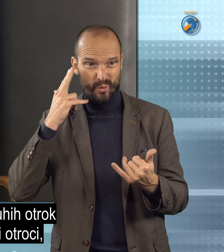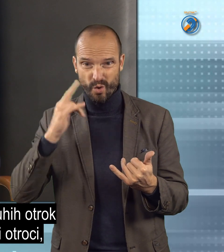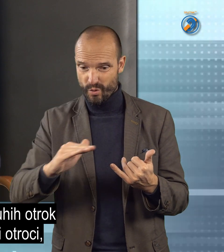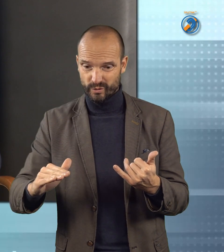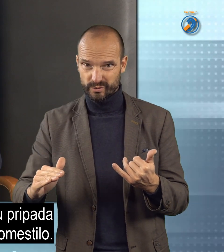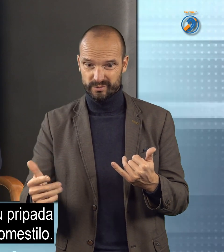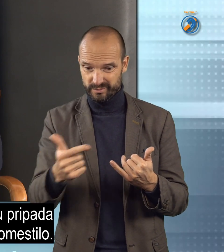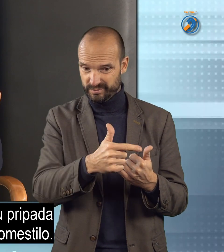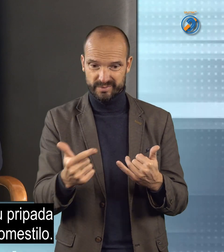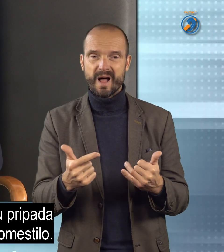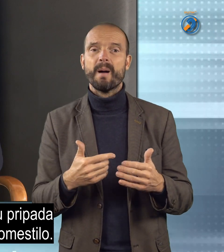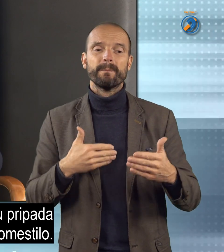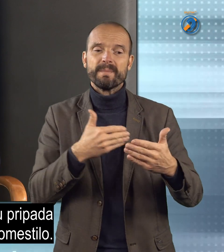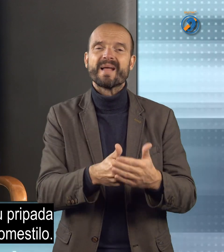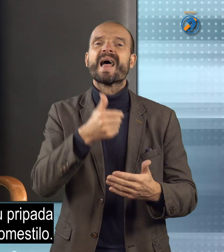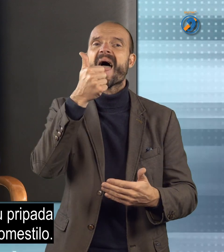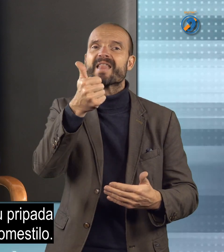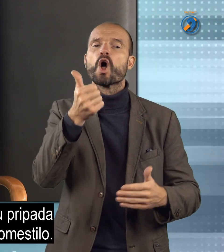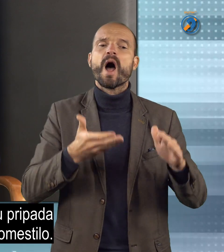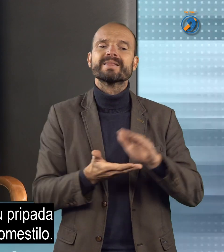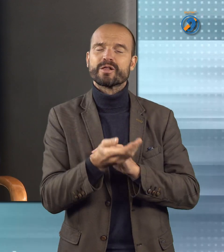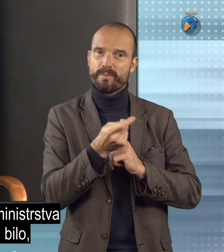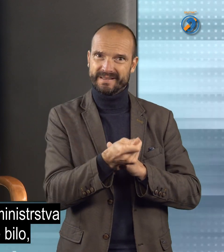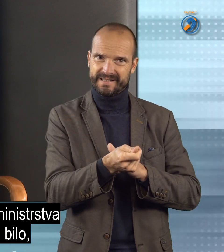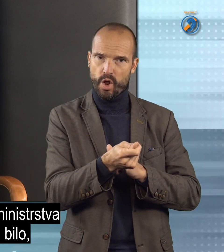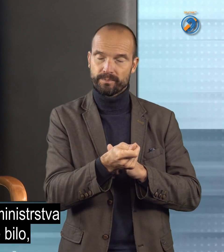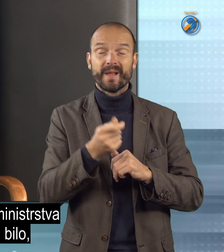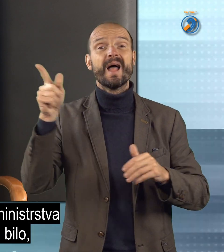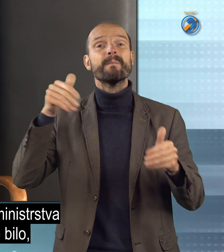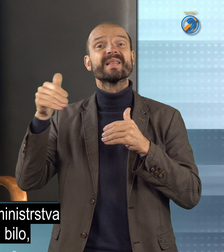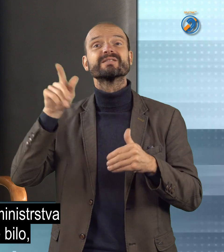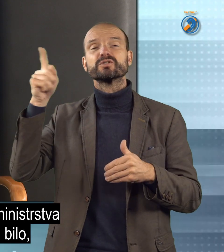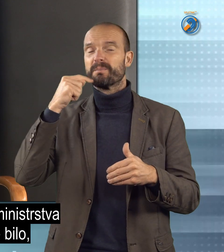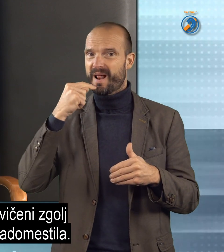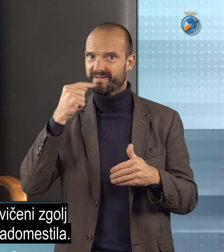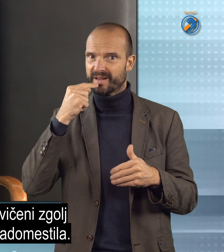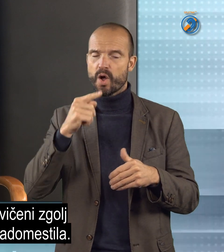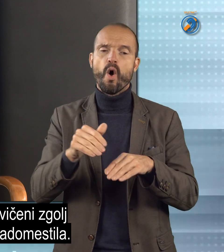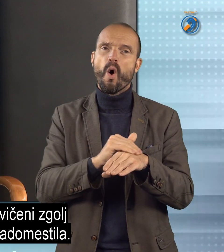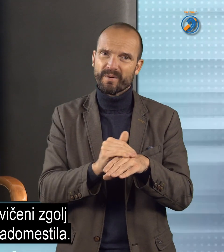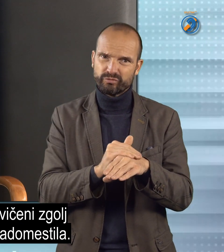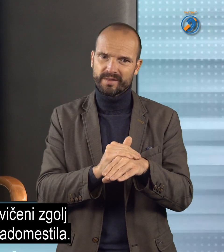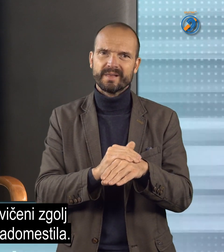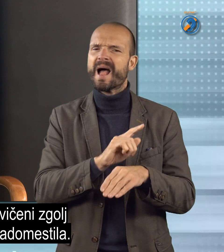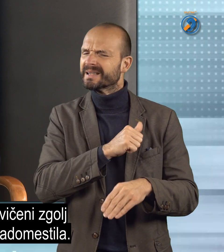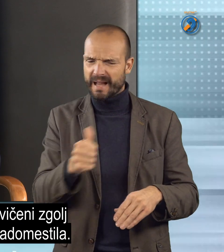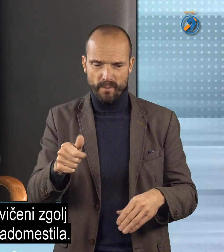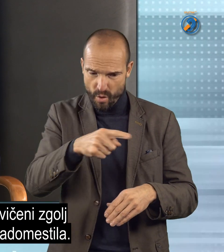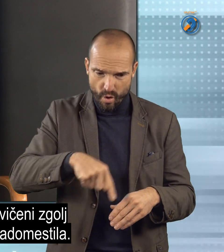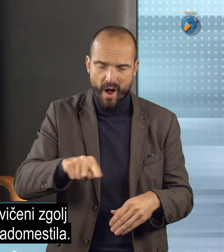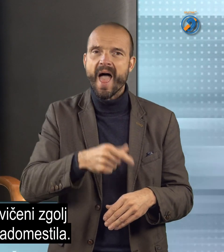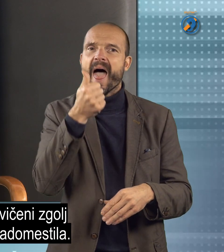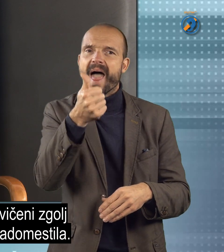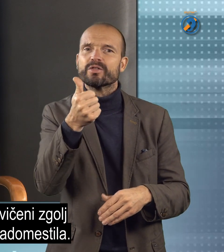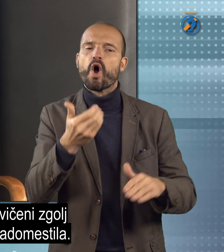otroci, vsakemu pripada eno nadomestilo. Stališče ministrstva je bilo, da so upravičeni zgolj do